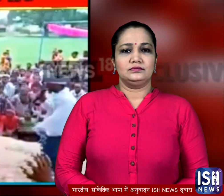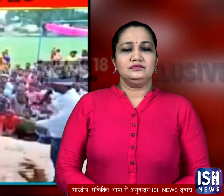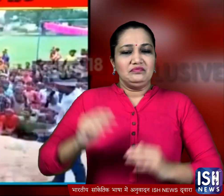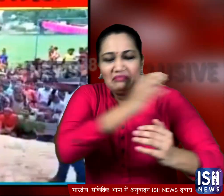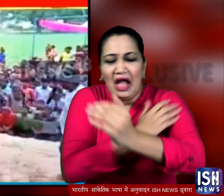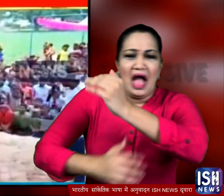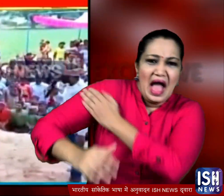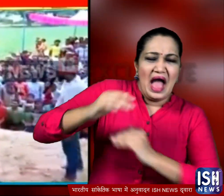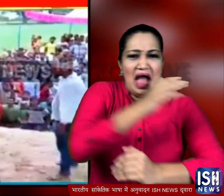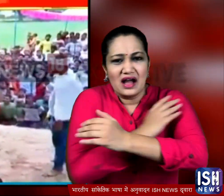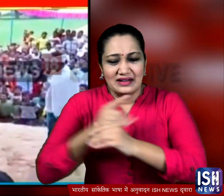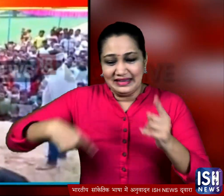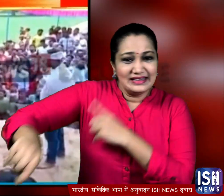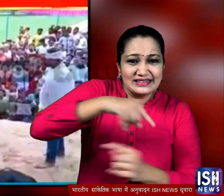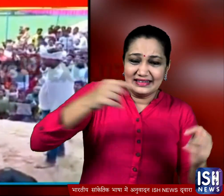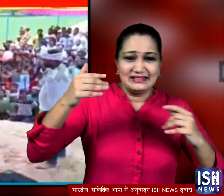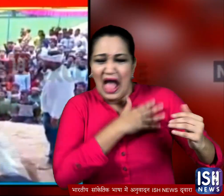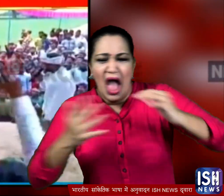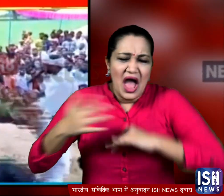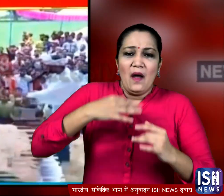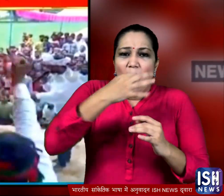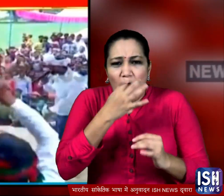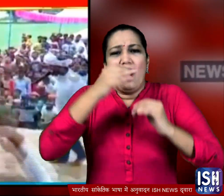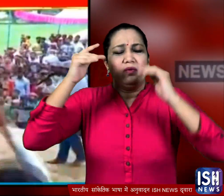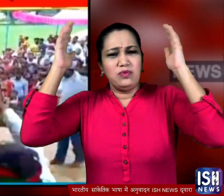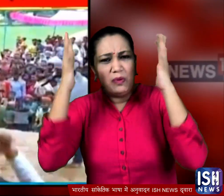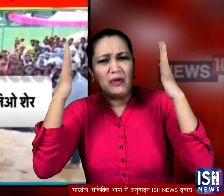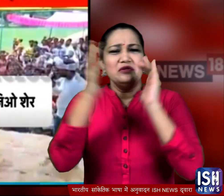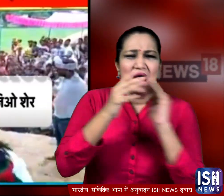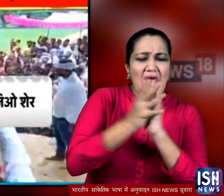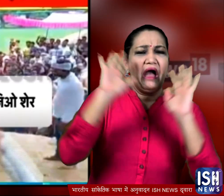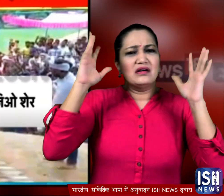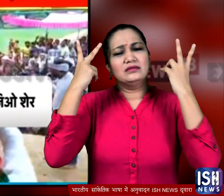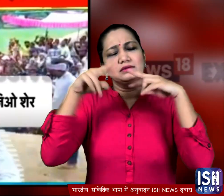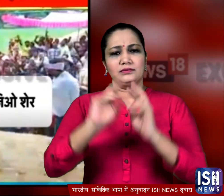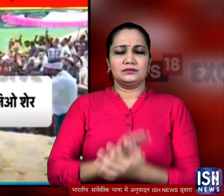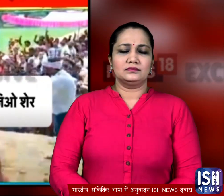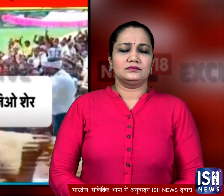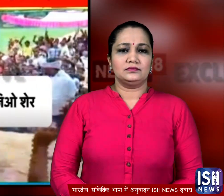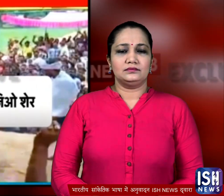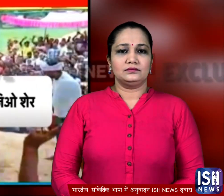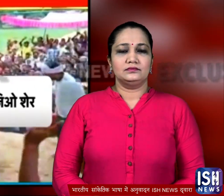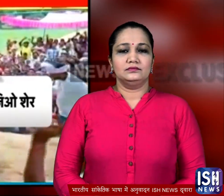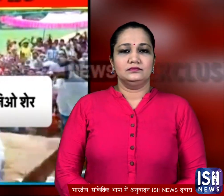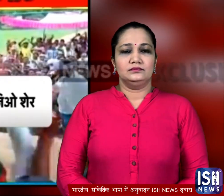समझी। अखाड़े में पटकनी देते पहलवानों को देख लोग सीटी और तालियां बजाते दिखे।